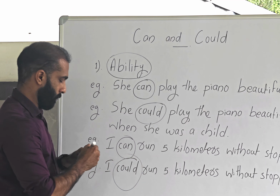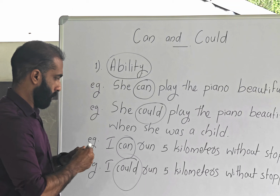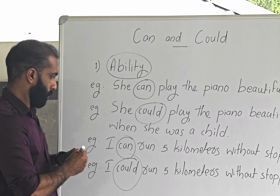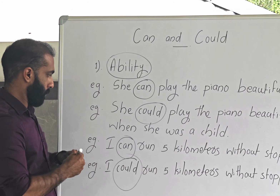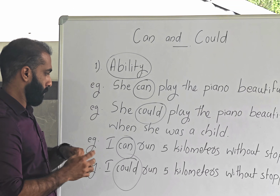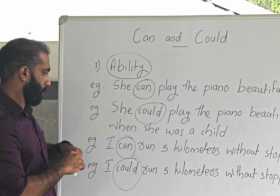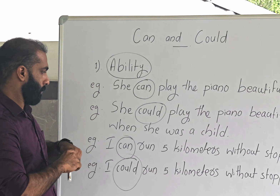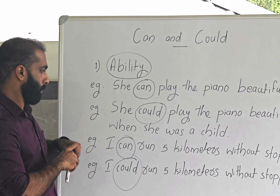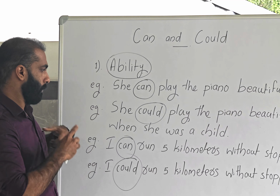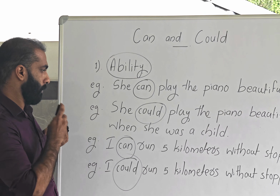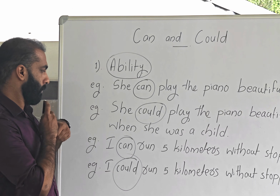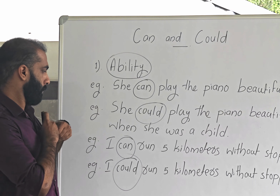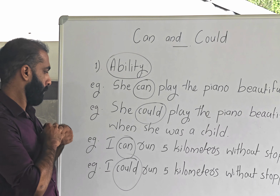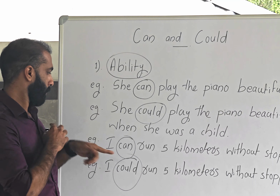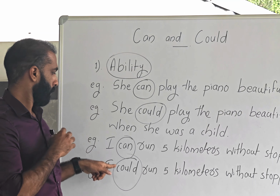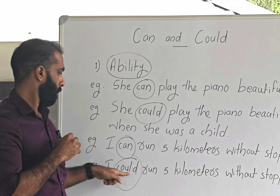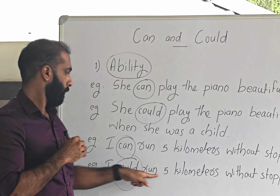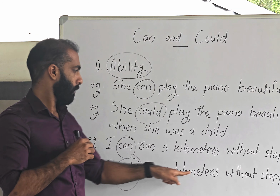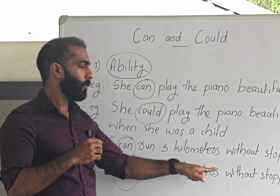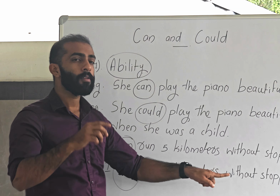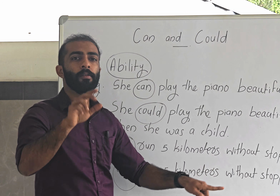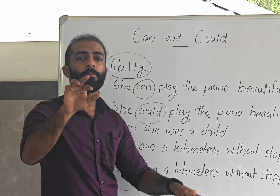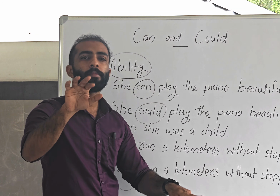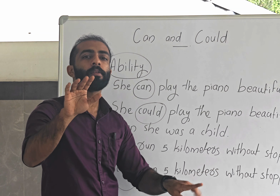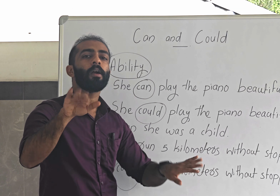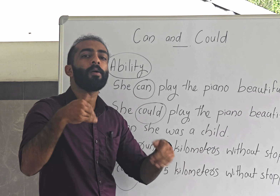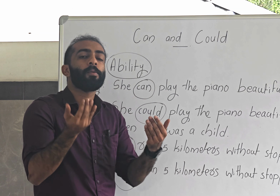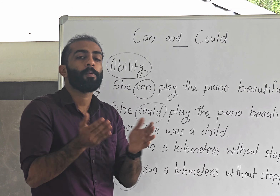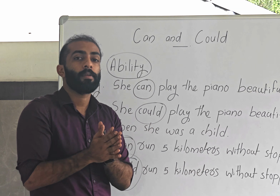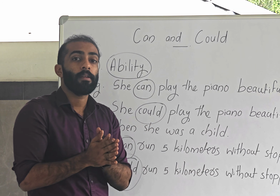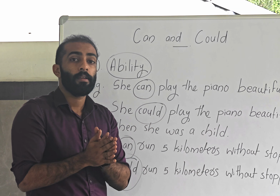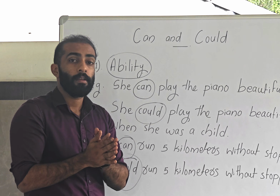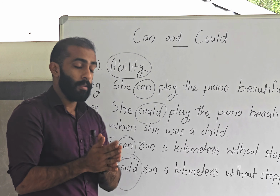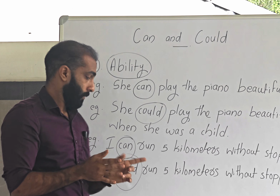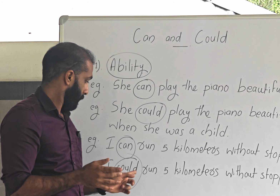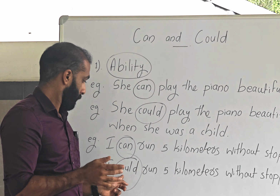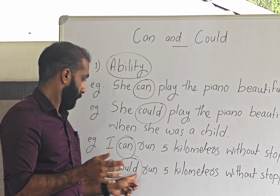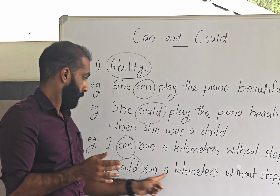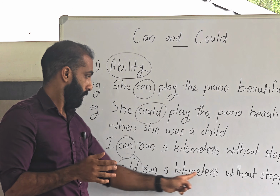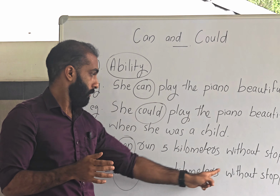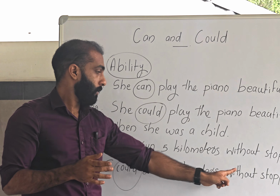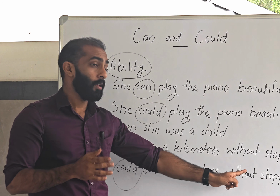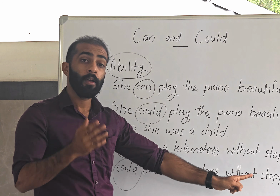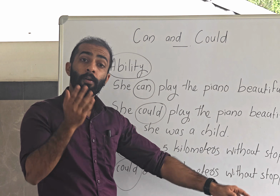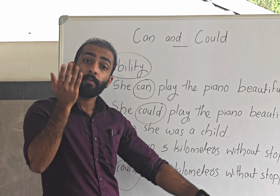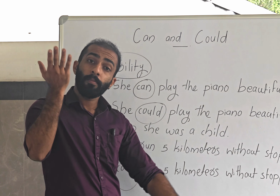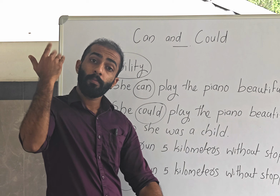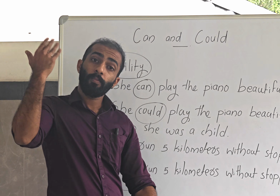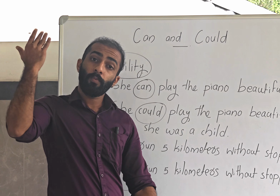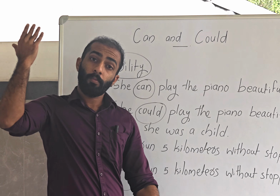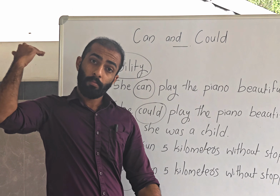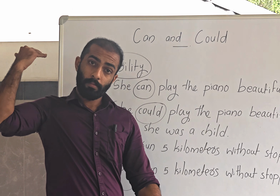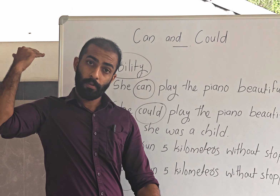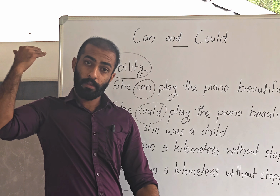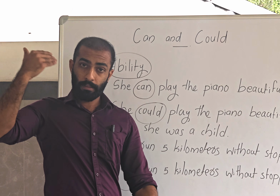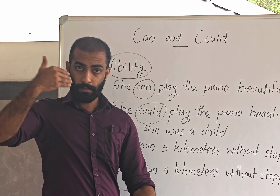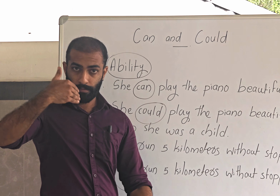ഐ കുഡ് റൺ 5 കിലോമീറ്റേഴ്സ് വിത്തൗട്ട് സ്റ്റോപ്പിംഗ്. ഇവിടെ അർത്ഥം മാറി, അതായത് എനിക്ക് 5 കിലോമീറ്റർ